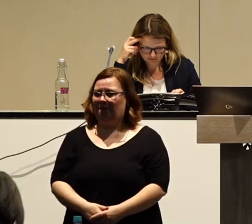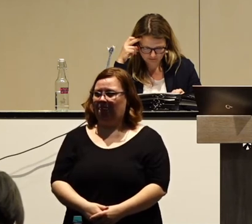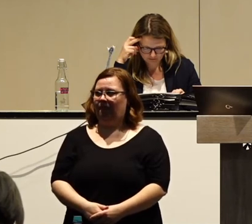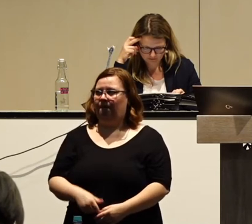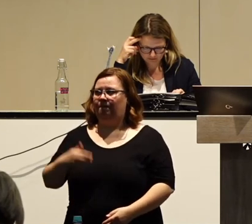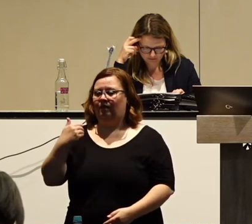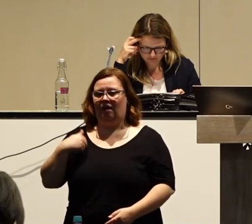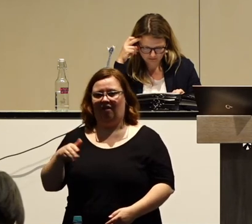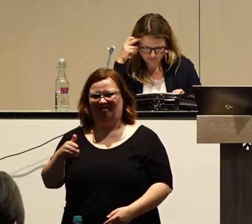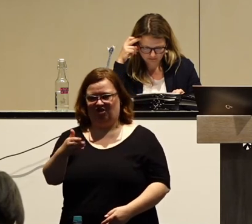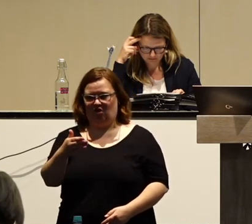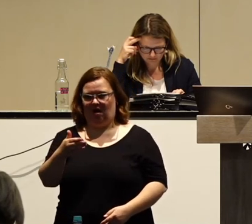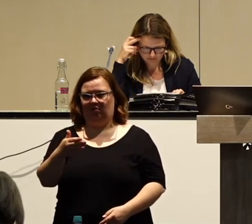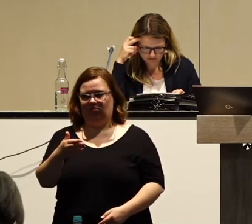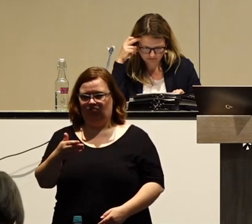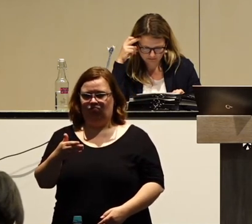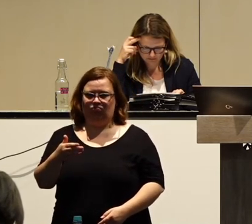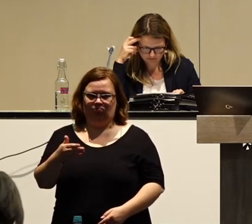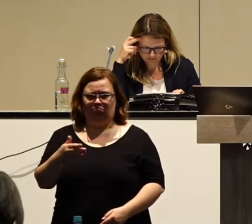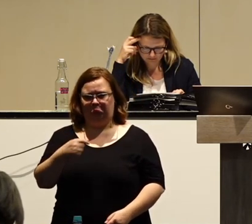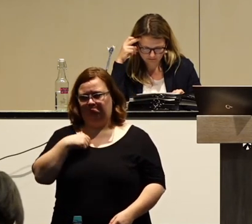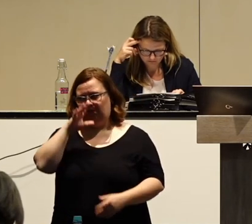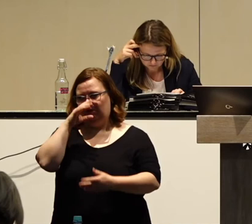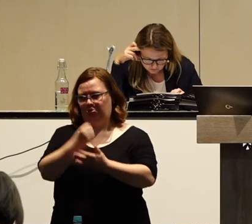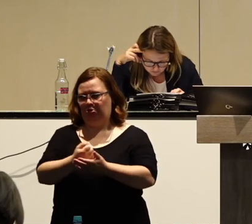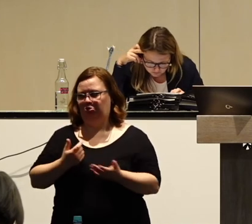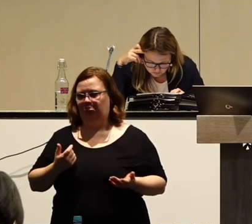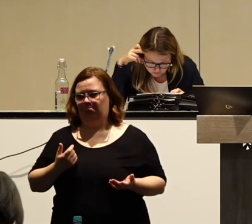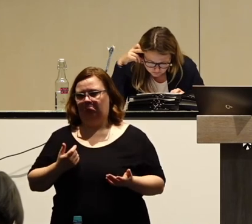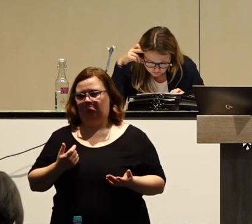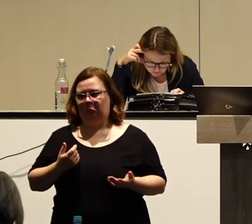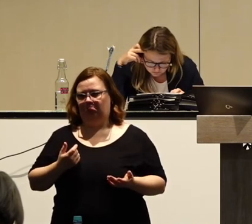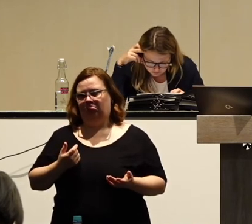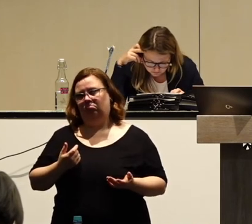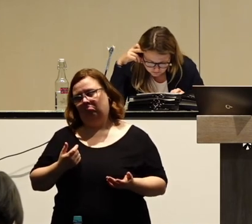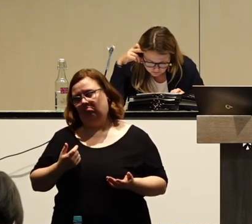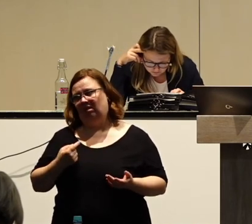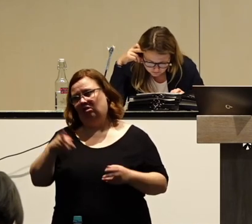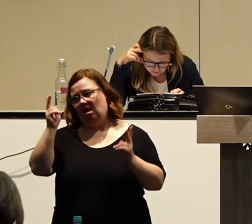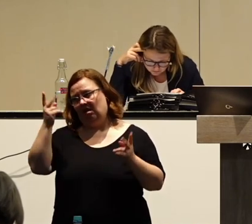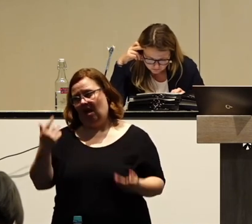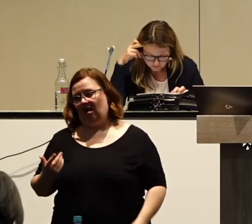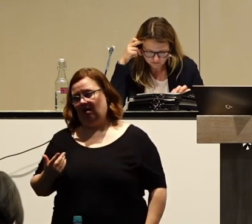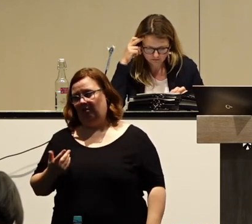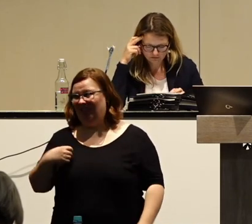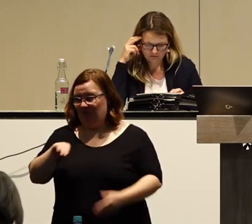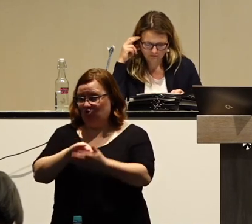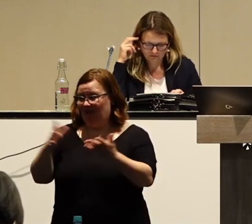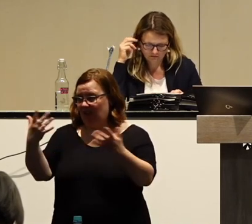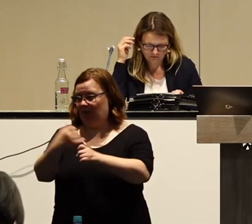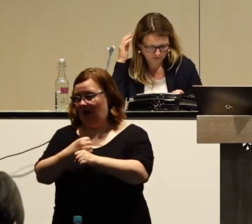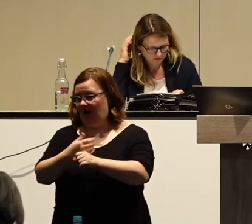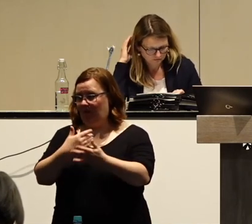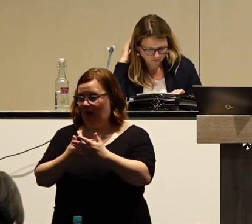Herr Fischer, das war jetzt ein bisschen eine Enttäuschung. Also Sie als Lehrer, was hätten Sie denn mit Ihren Schülern gemacht,